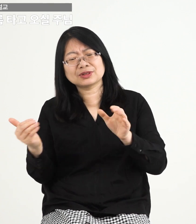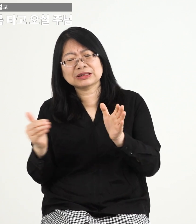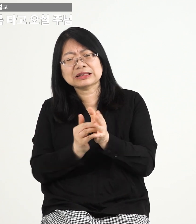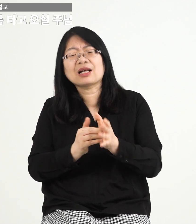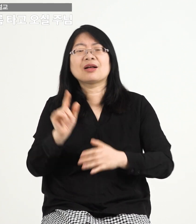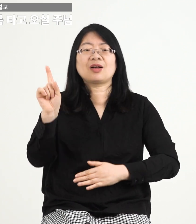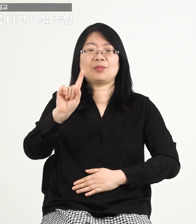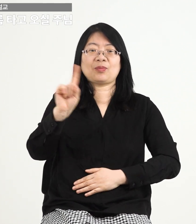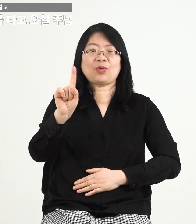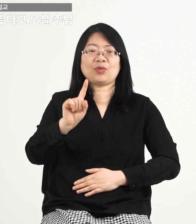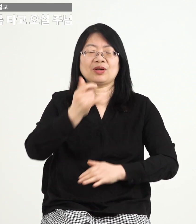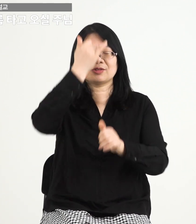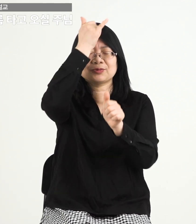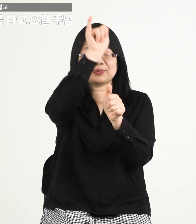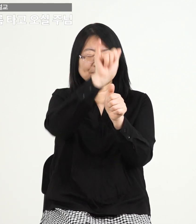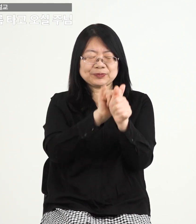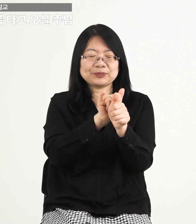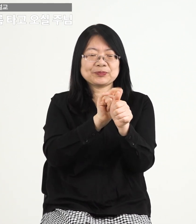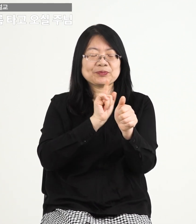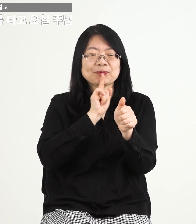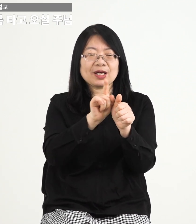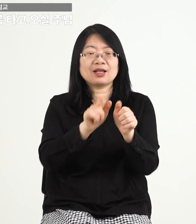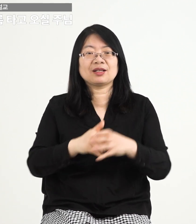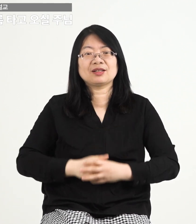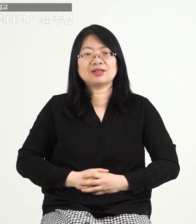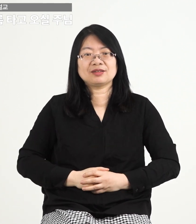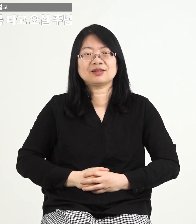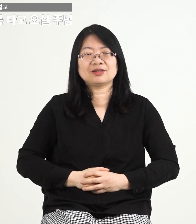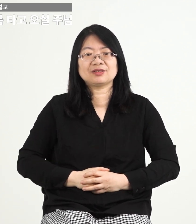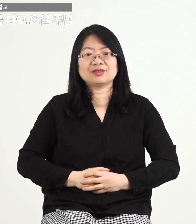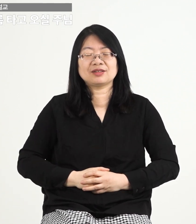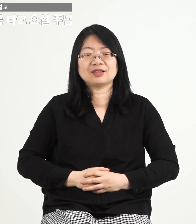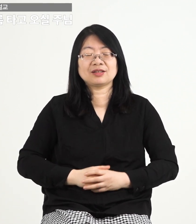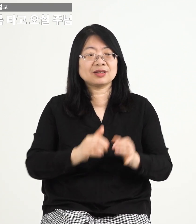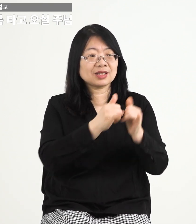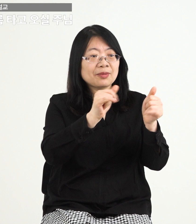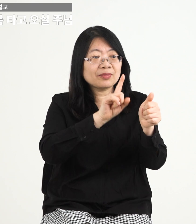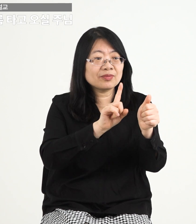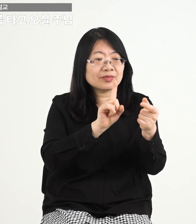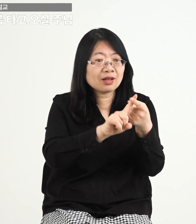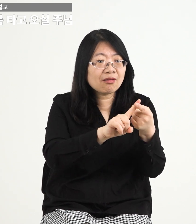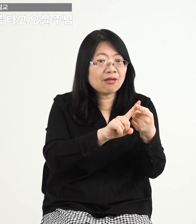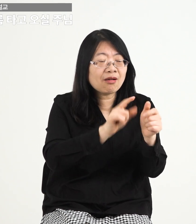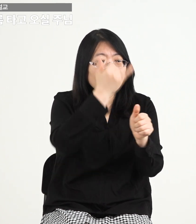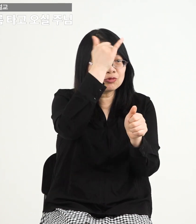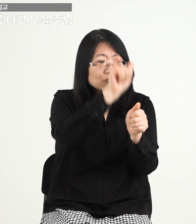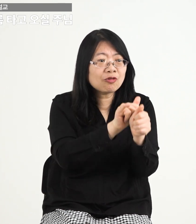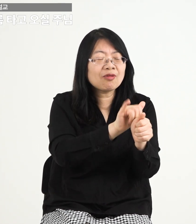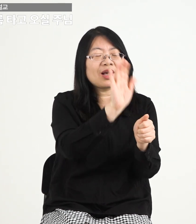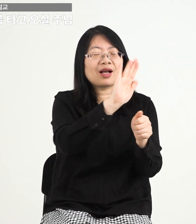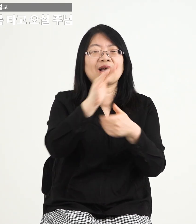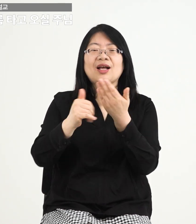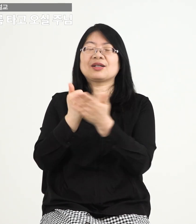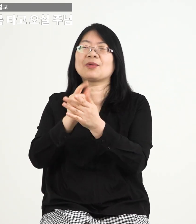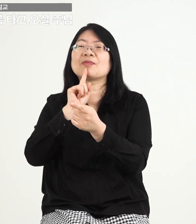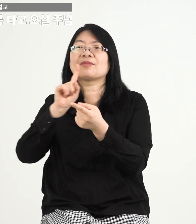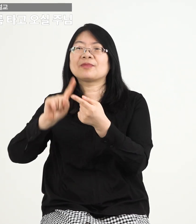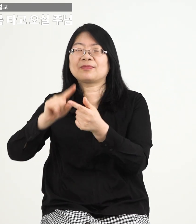얘기예요? 충성했다는 얘기입니다. 무엇에 대해서? 사람에 대해서가 아니라 말씀에 대해서.